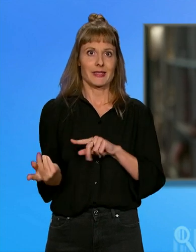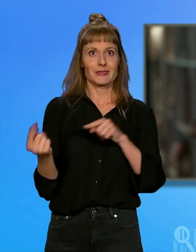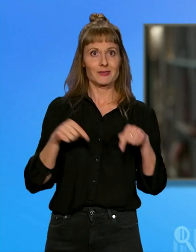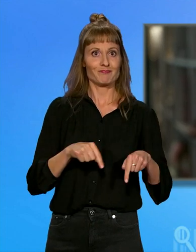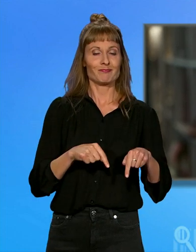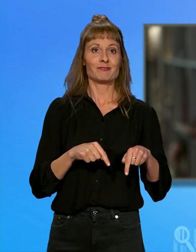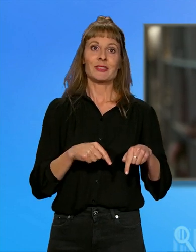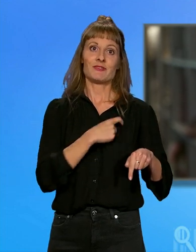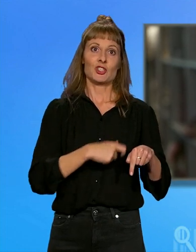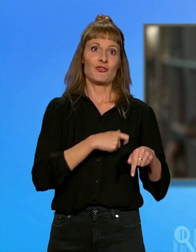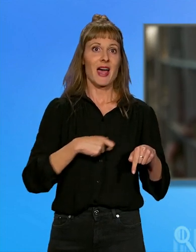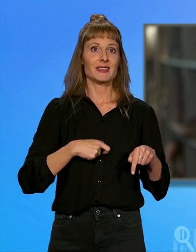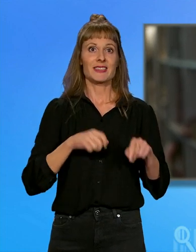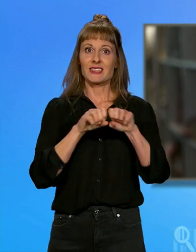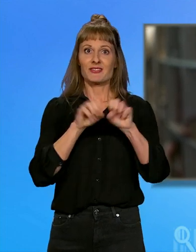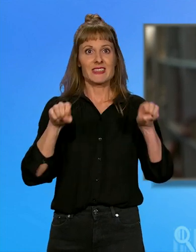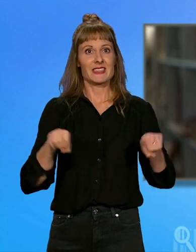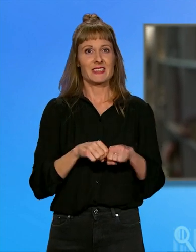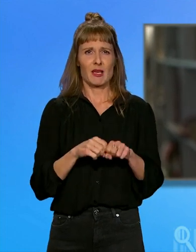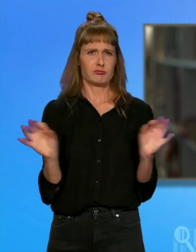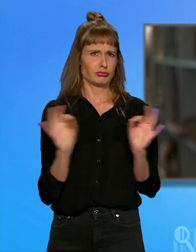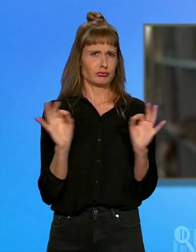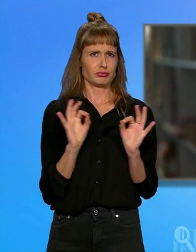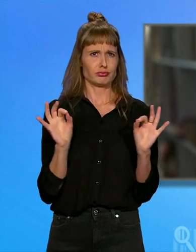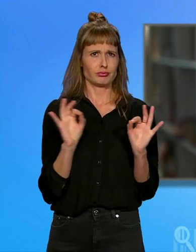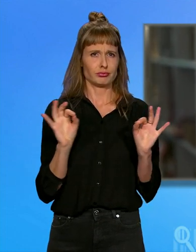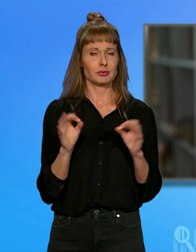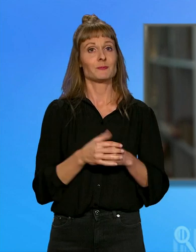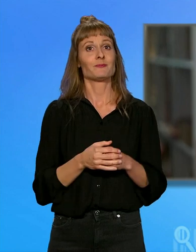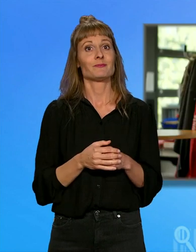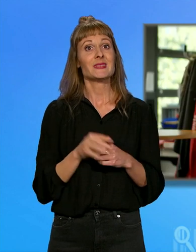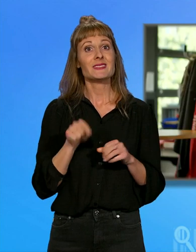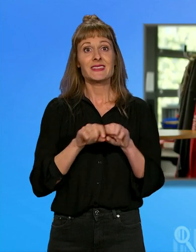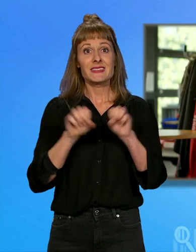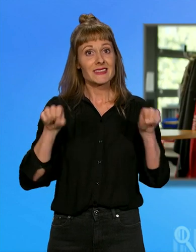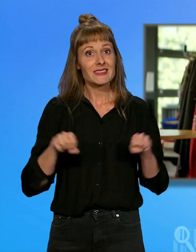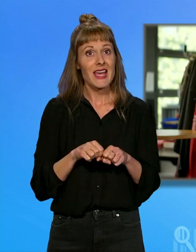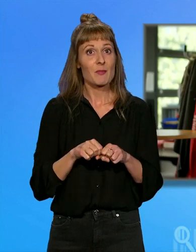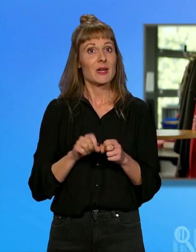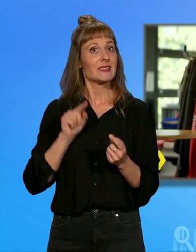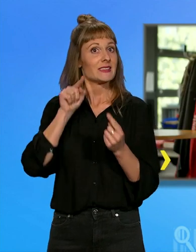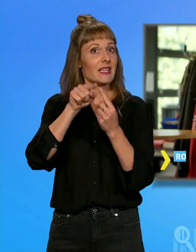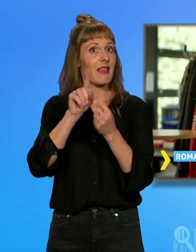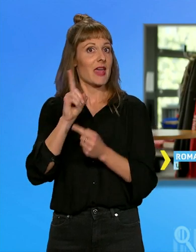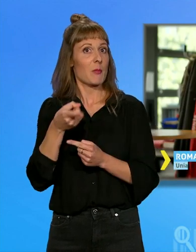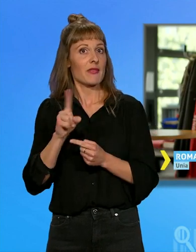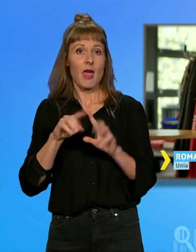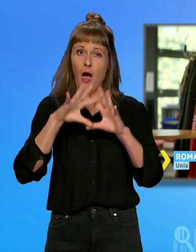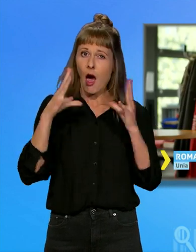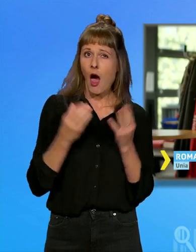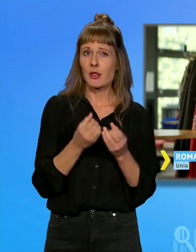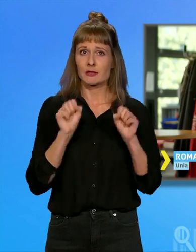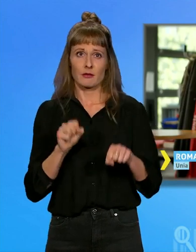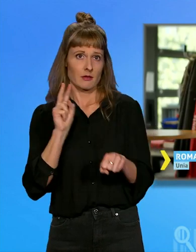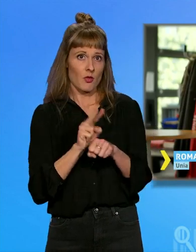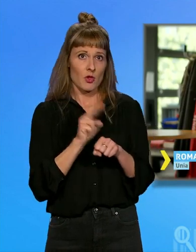verantwortungsloses System aufgebaut. Es ist ein System, wo DPD alles kontrolliert, Profit erwirtschaftet, jeden Zentimeter ausmisst